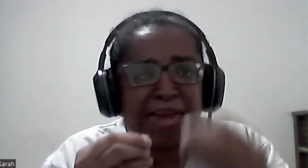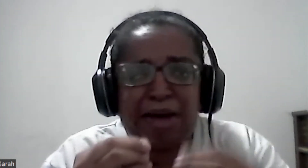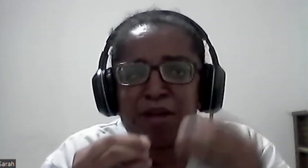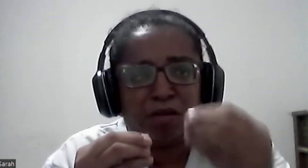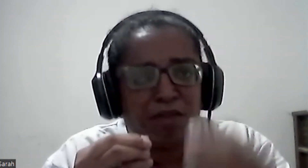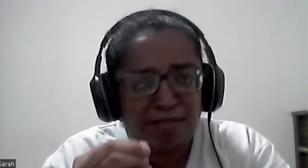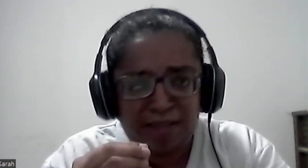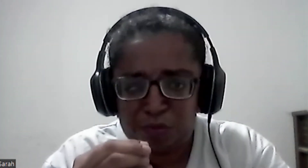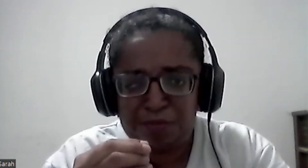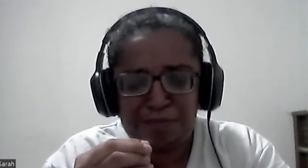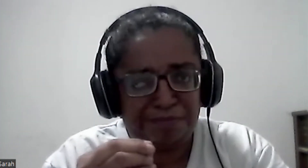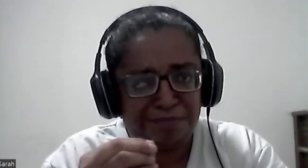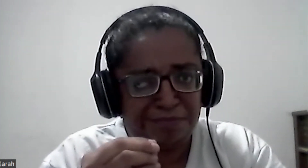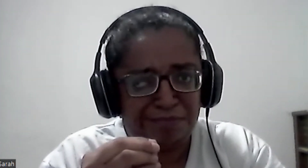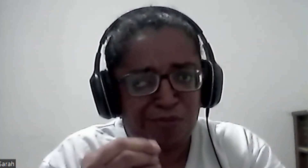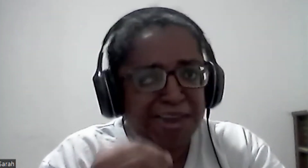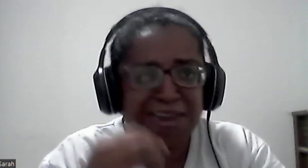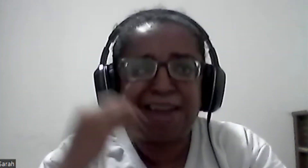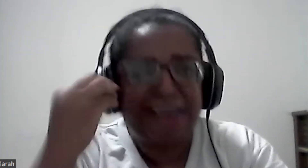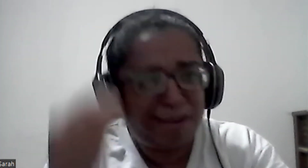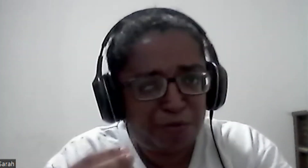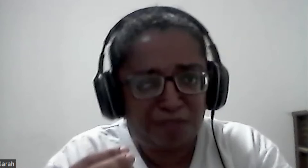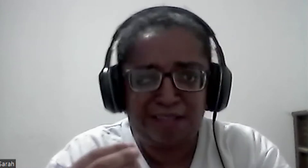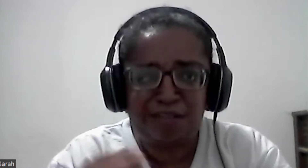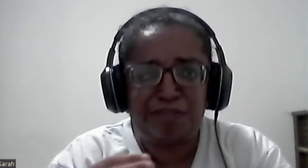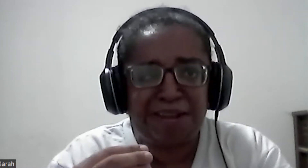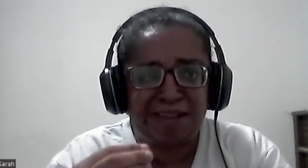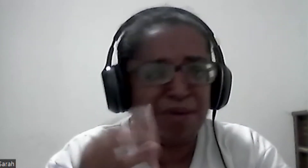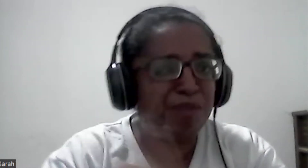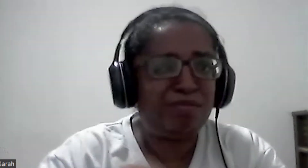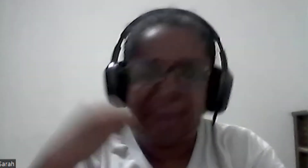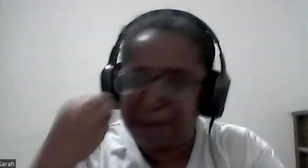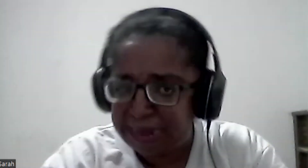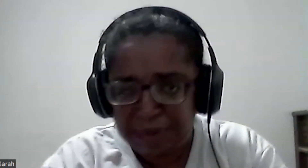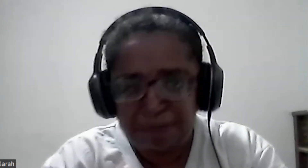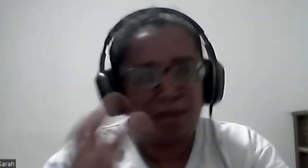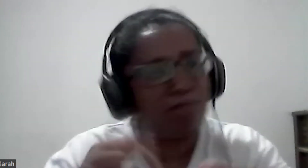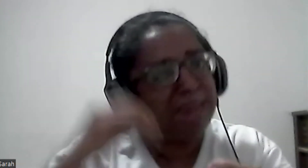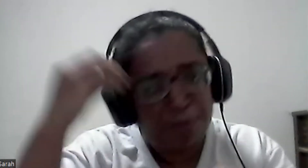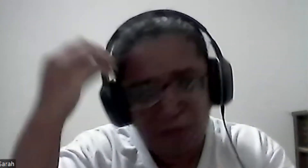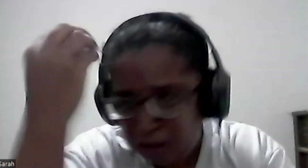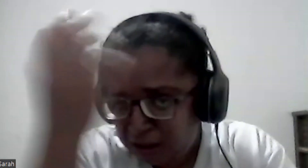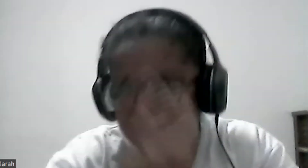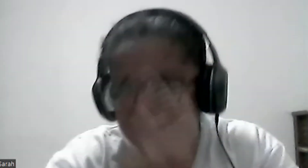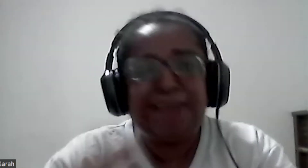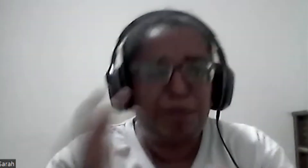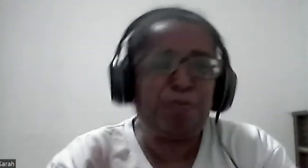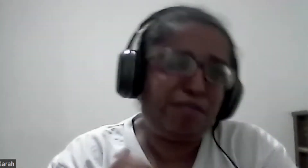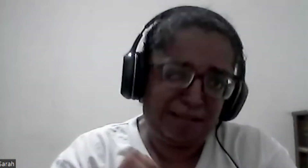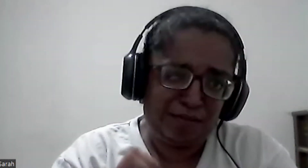o que aconteceu. Ele ainda está no processo de alfabetização, ele não sabe a Libra, ele não sabe, ele está no processo, então